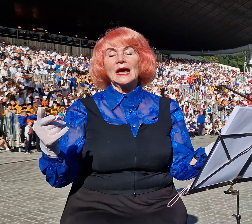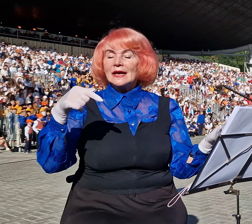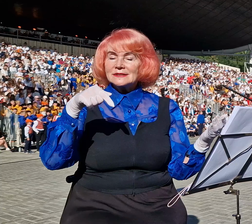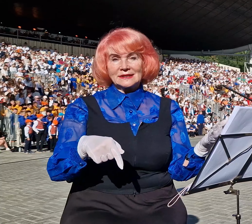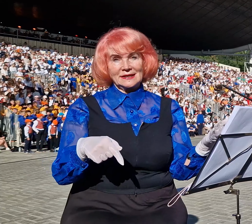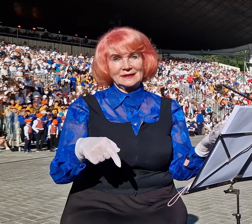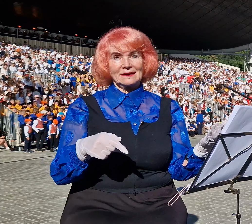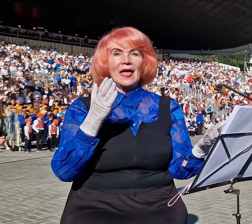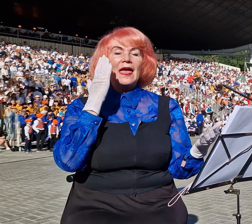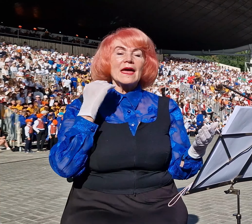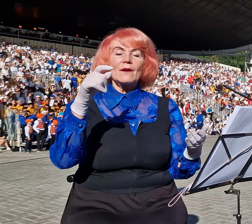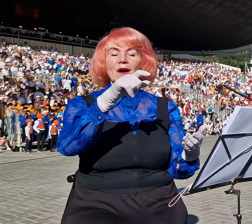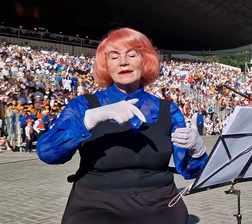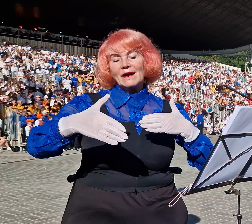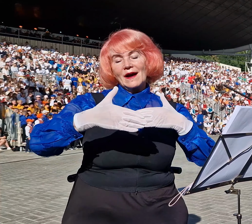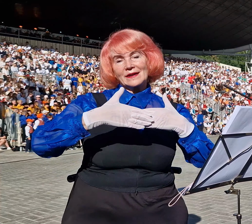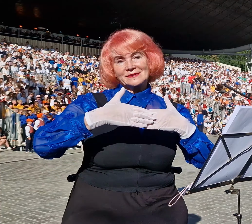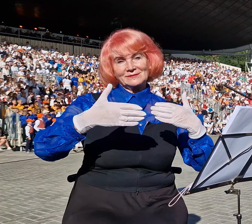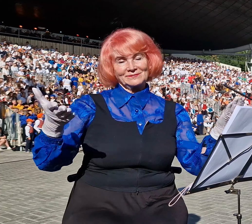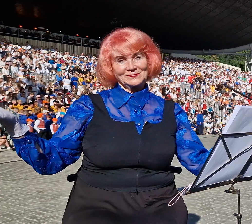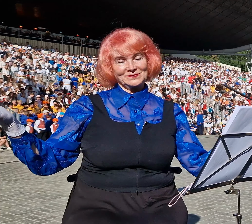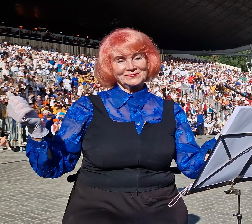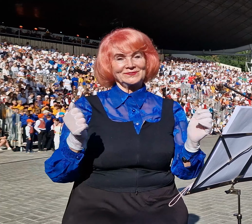siin Emajõe äärus.